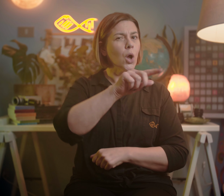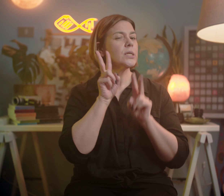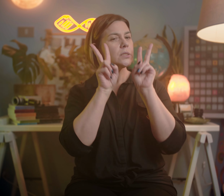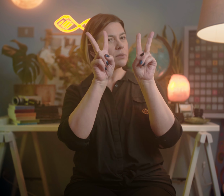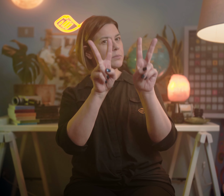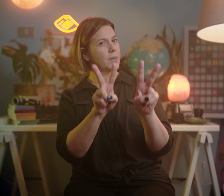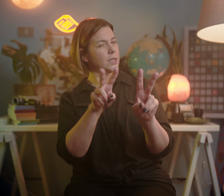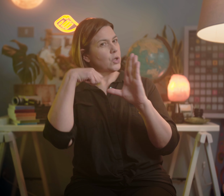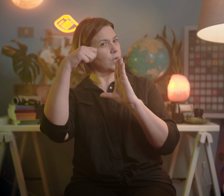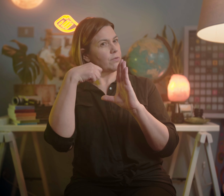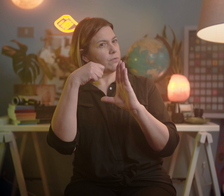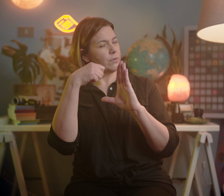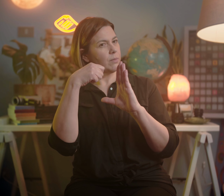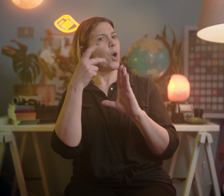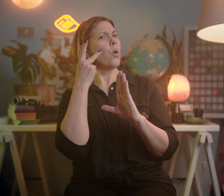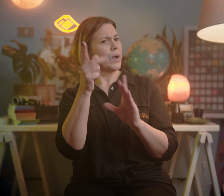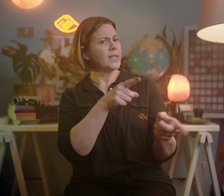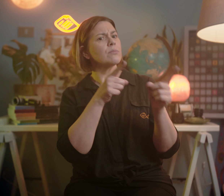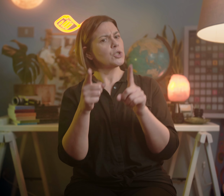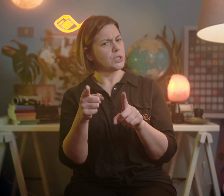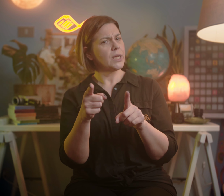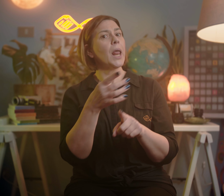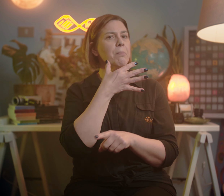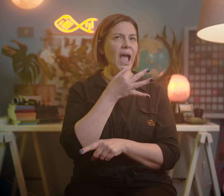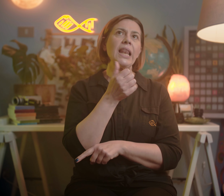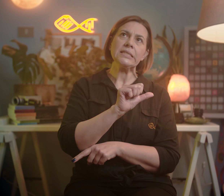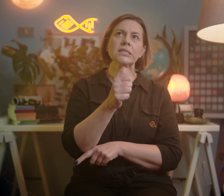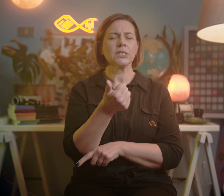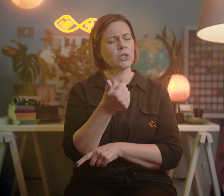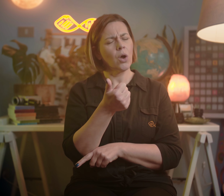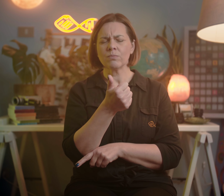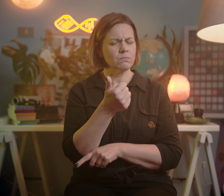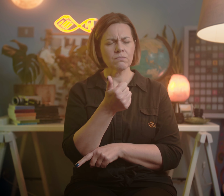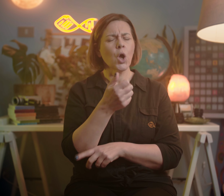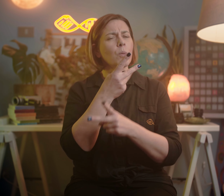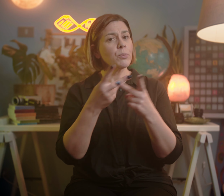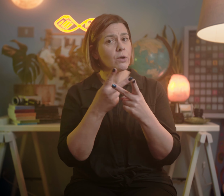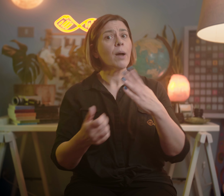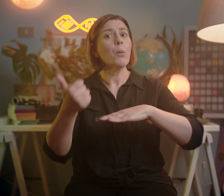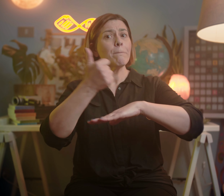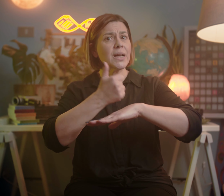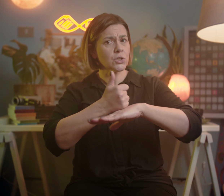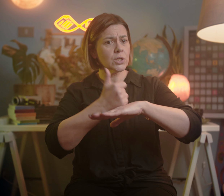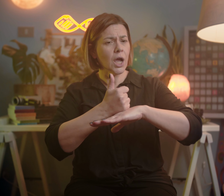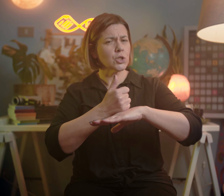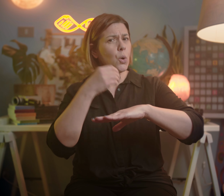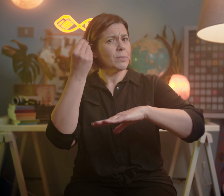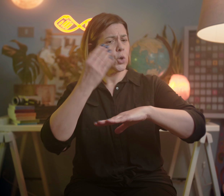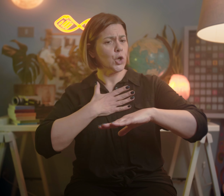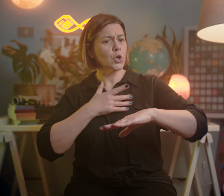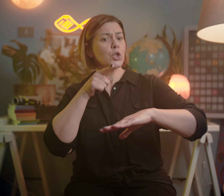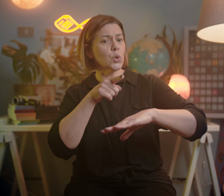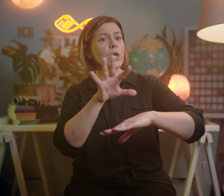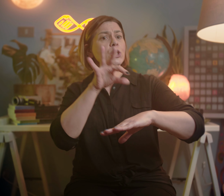analizzare non tanto se una scena è stata bella o meno, quanto se il personaggio che stiamo seguendo ha fatto scelte giuste secondo noi.